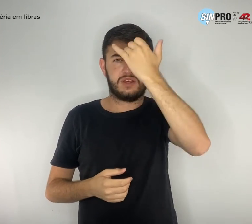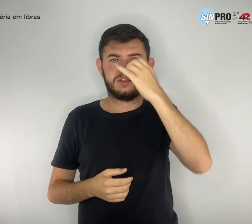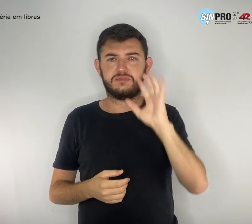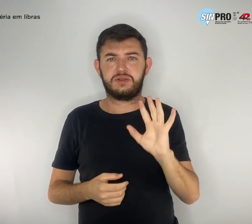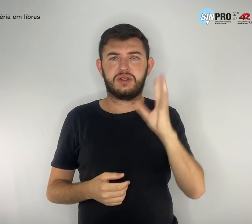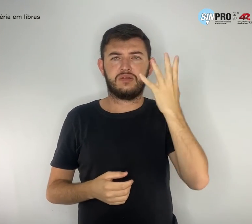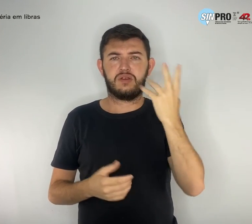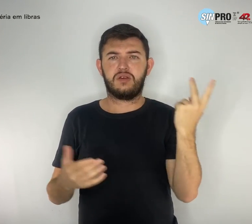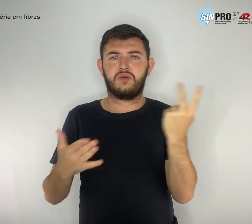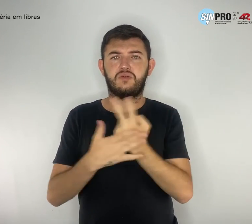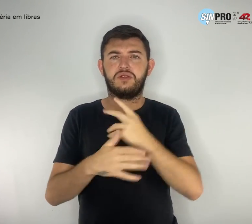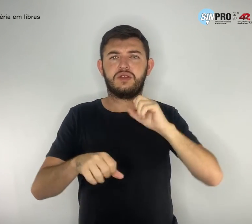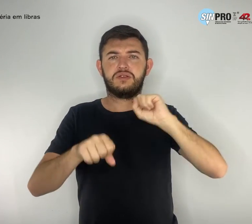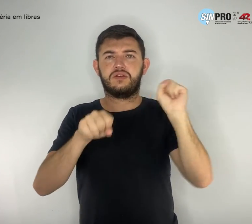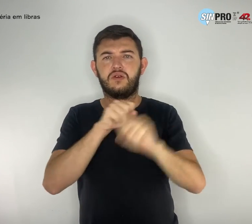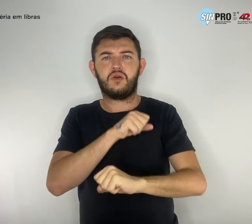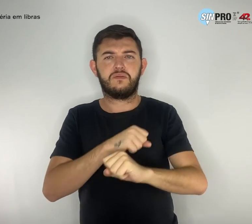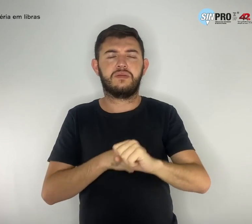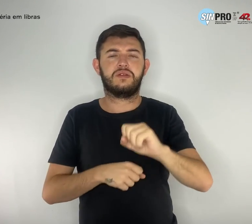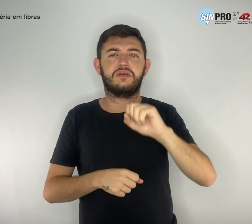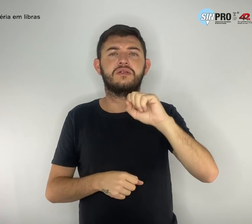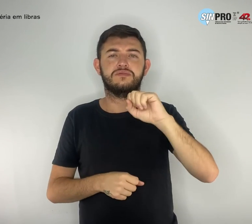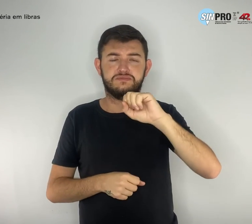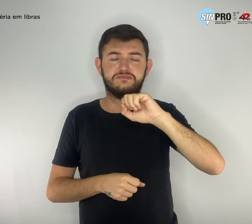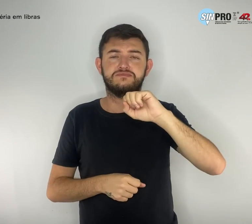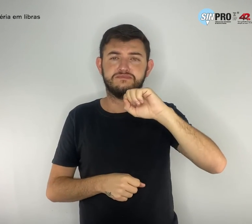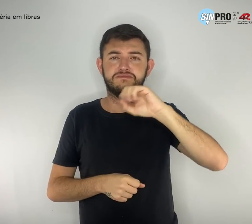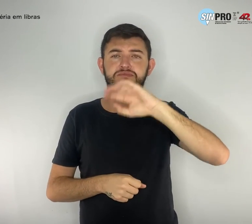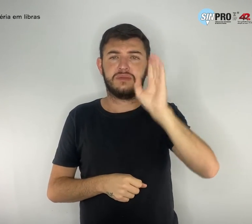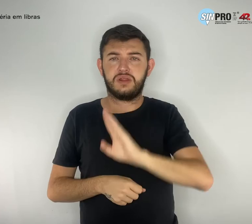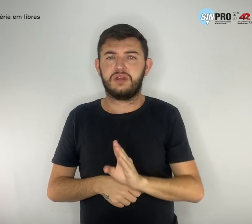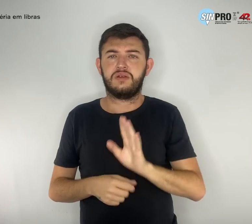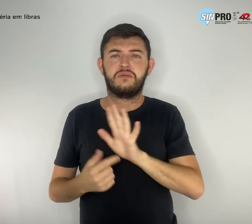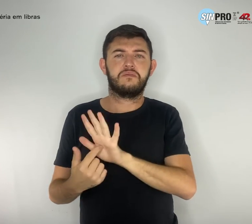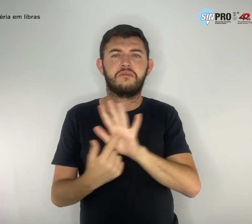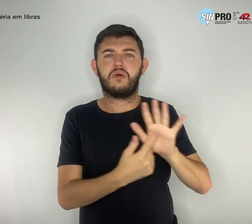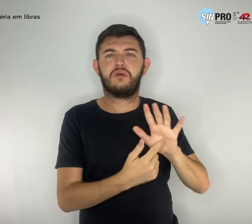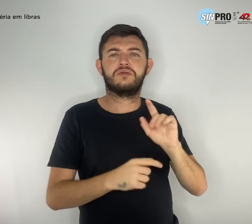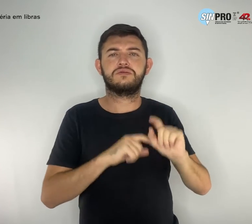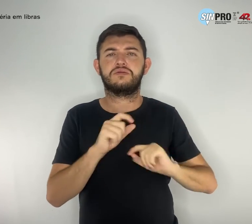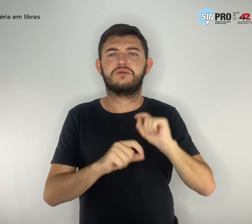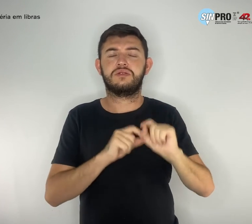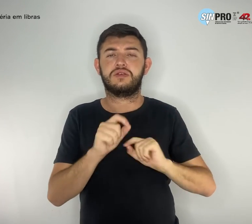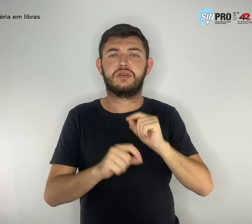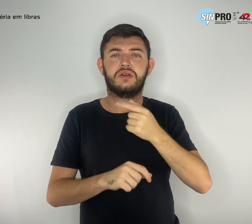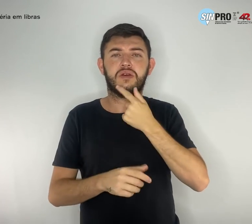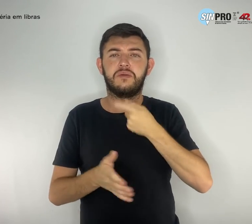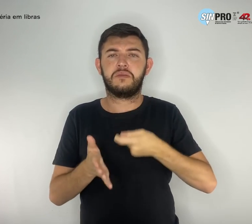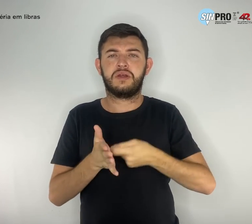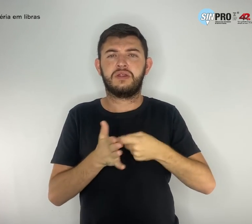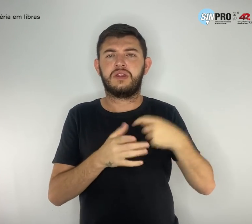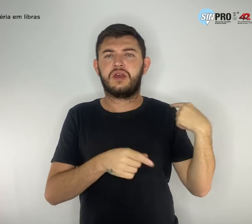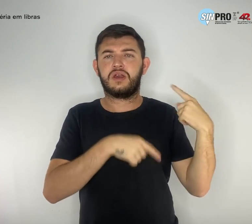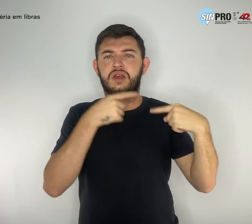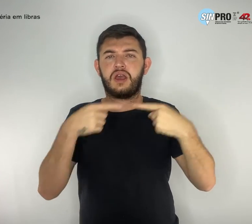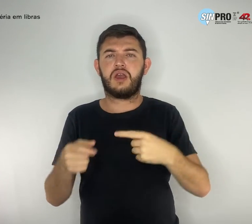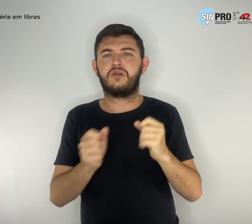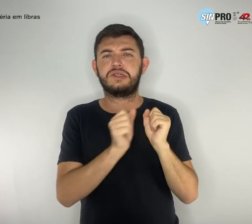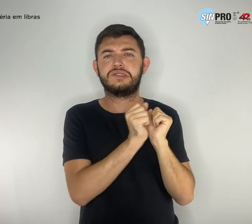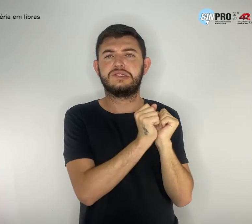no país. Resquícios da mentalidade patriarcal, escravocrata e branca do Brasil